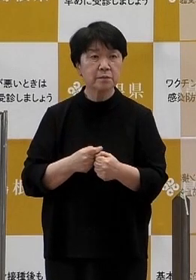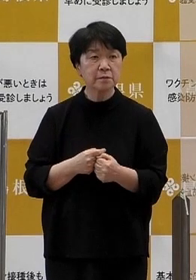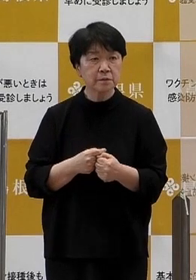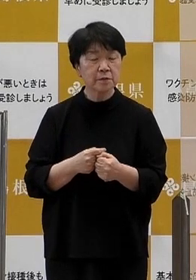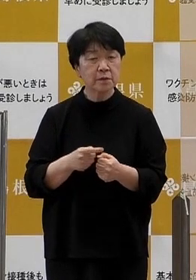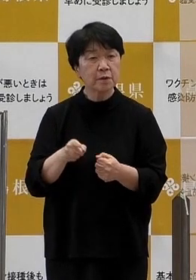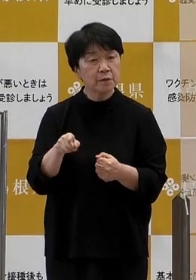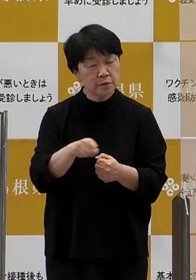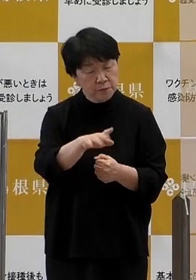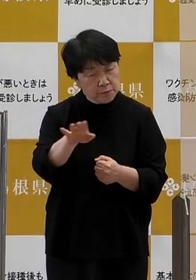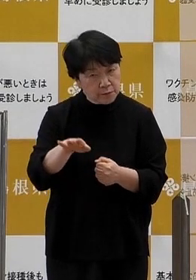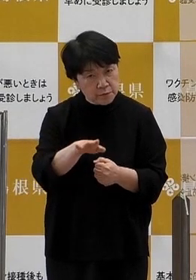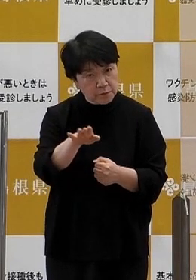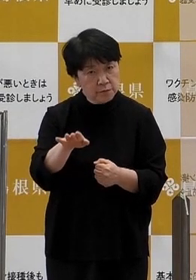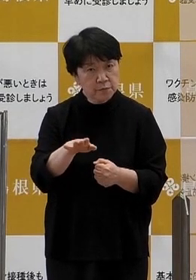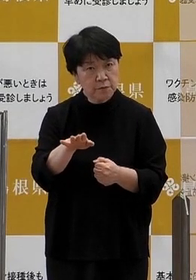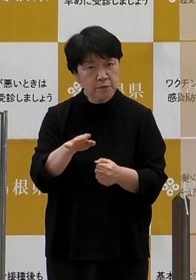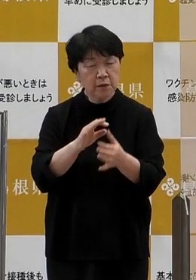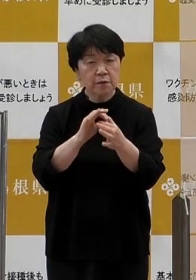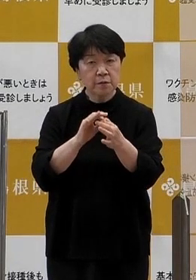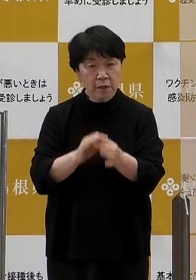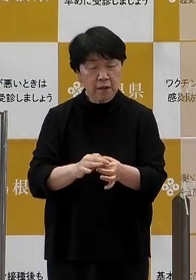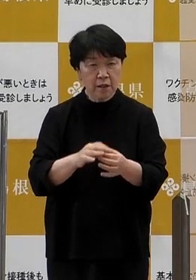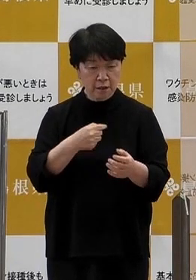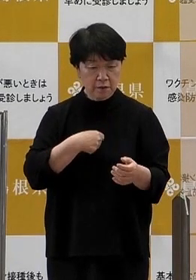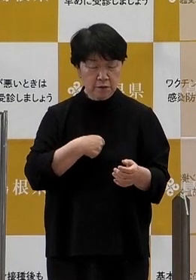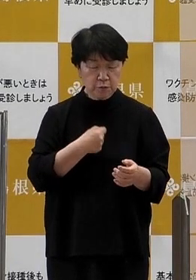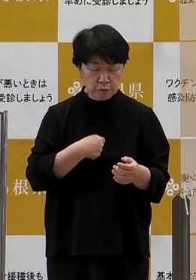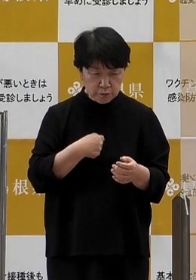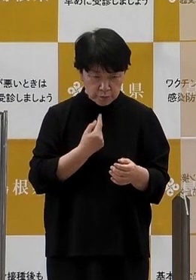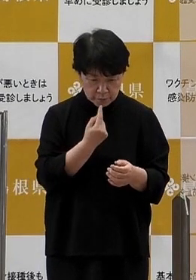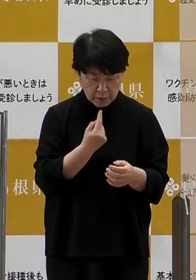方々なので、私はこういう数字とか、